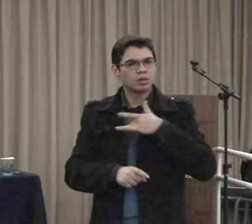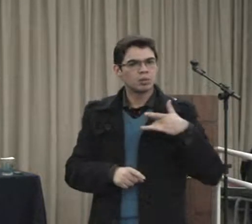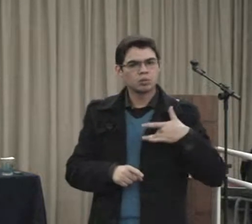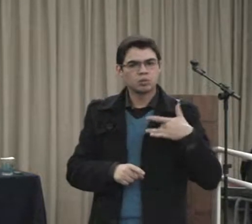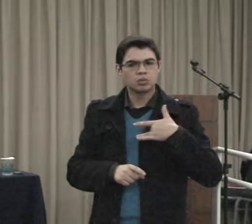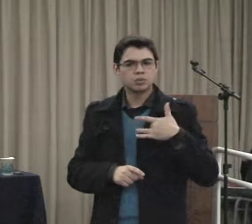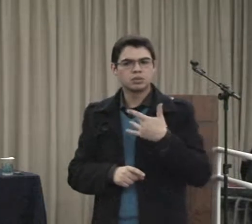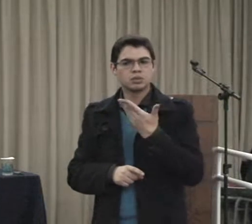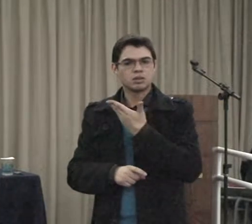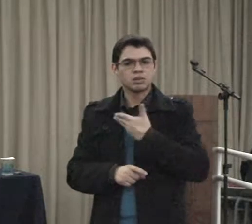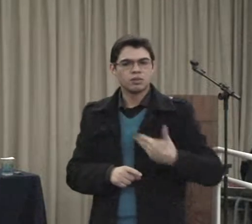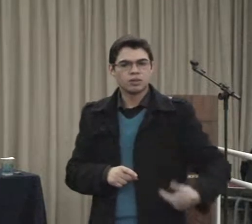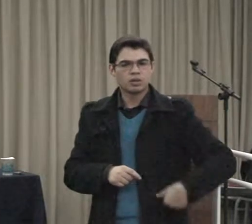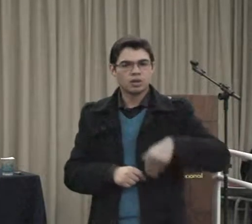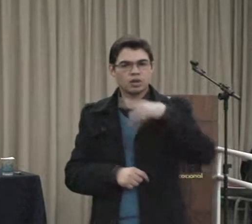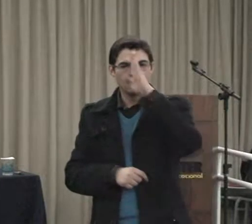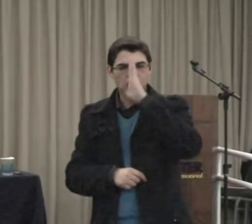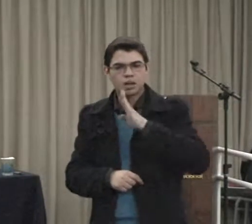pública? Sim.